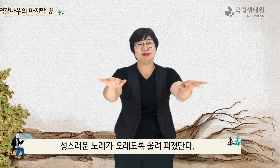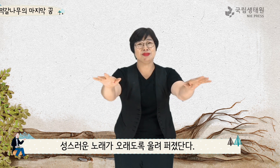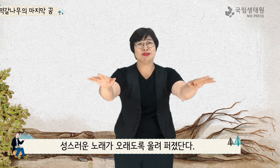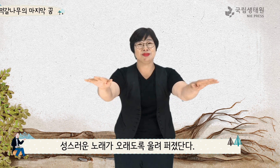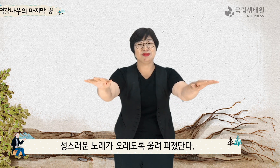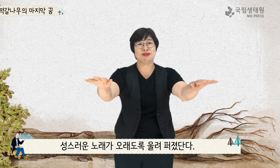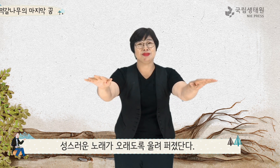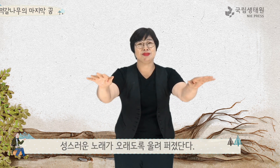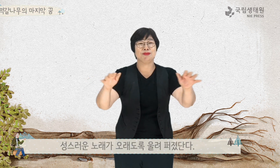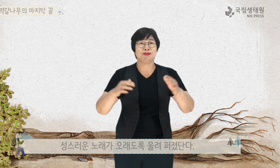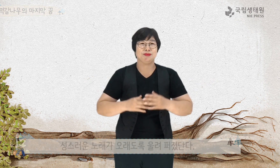퍼졌단다.